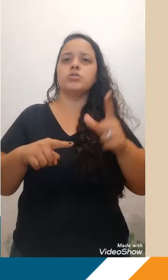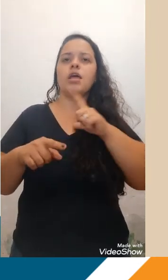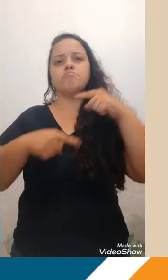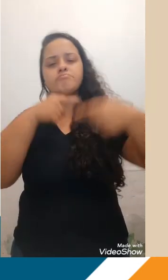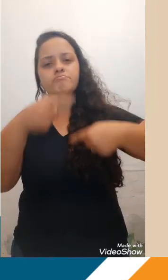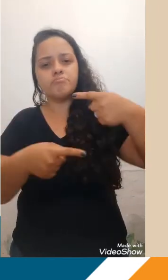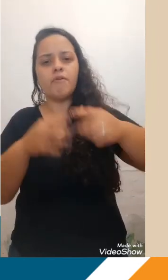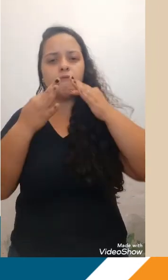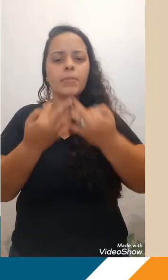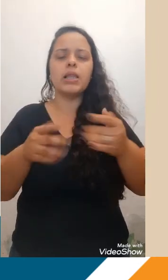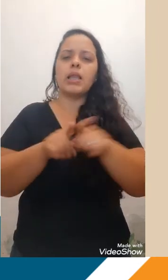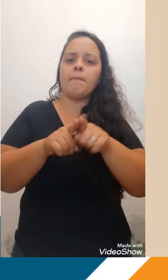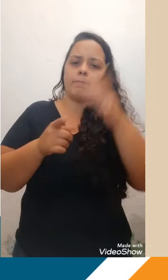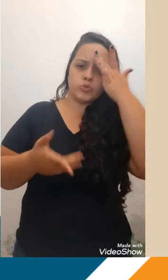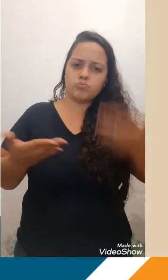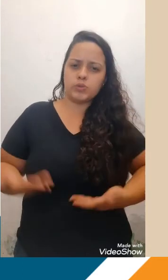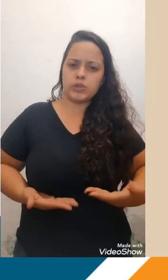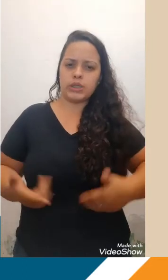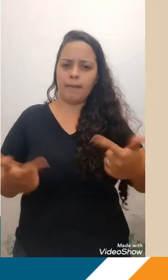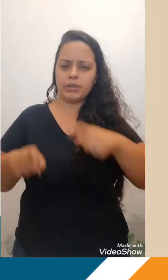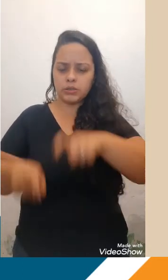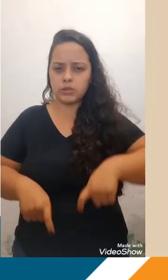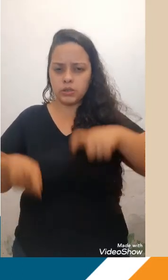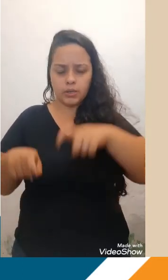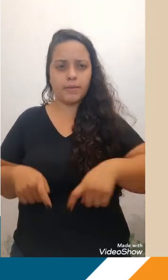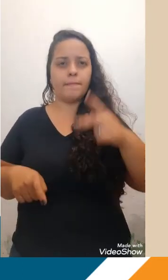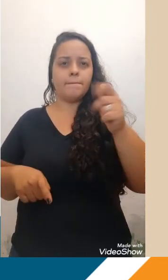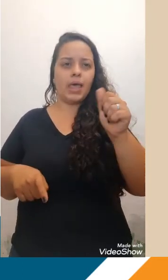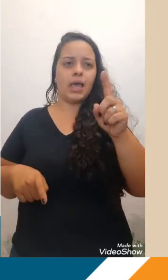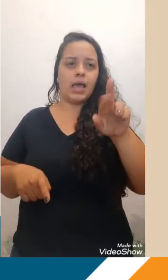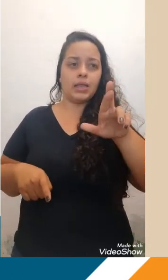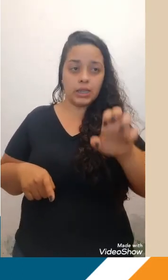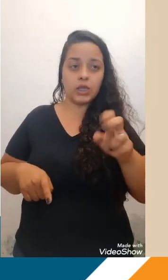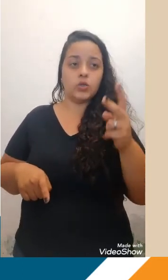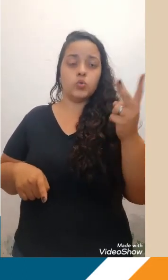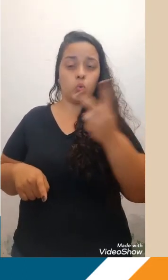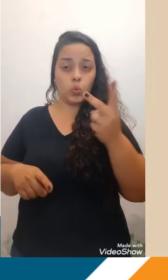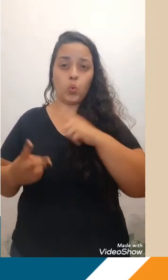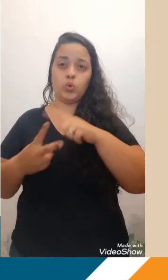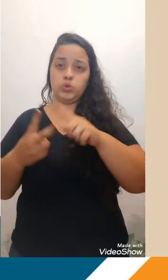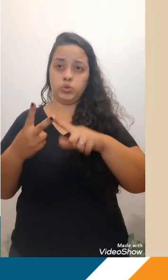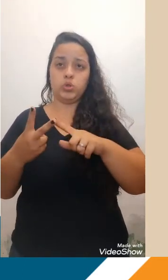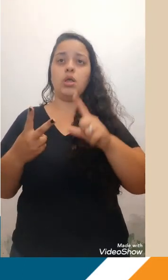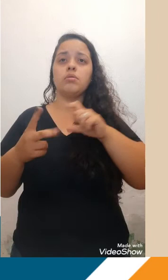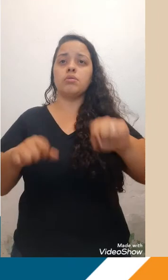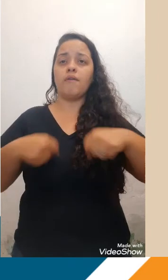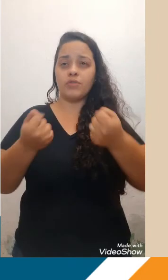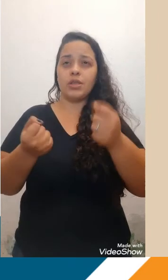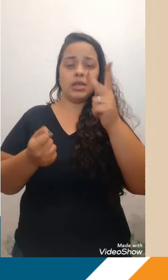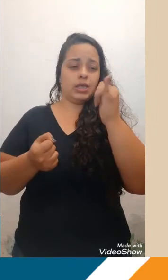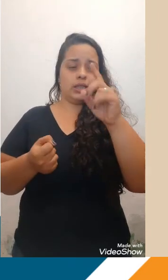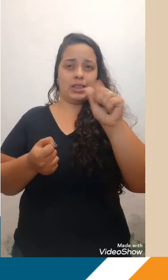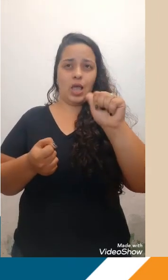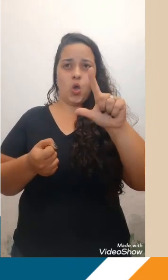e também de vários camponeses. Os padres Hidalgo e Morelos ficaram conhecidos por defenderem, por